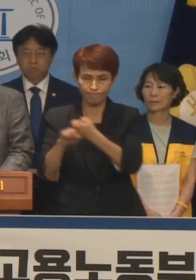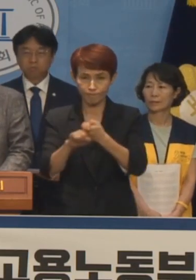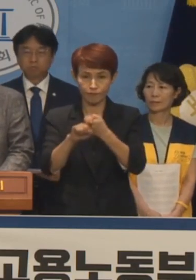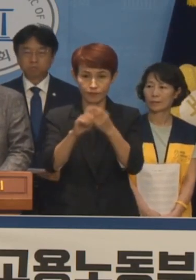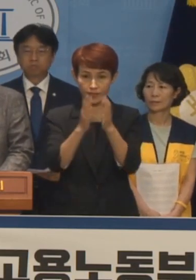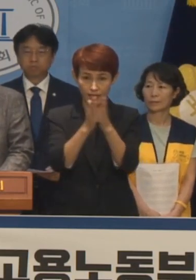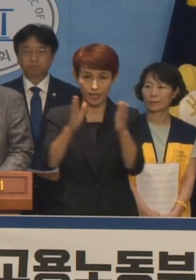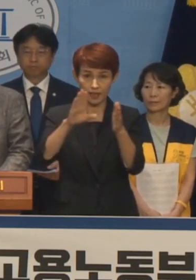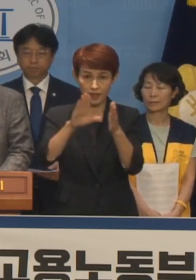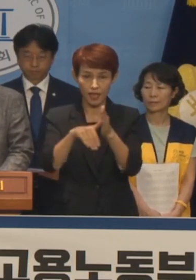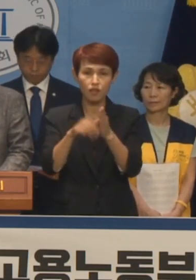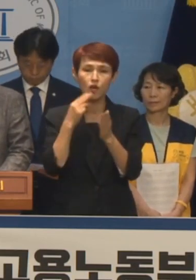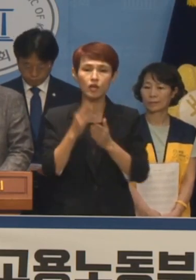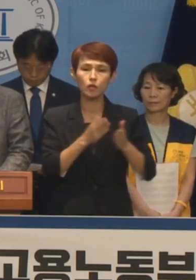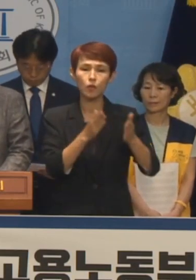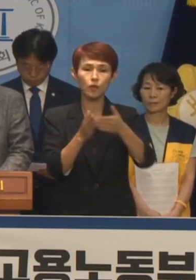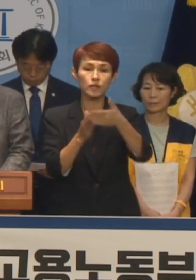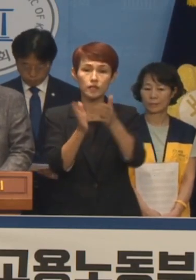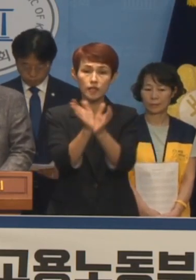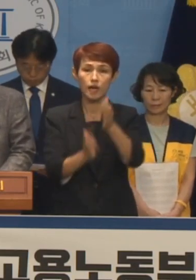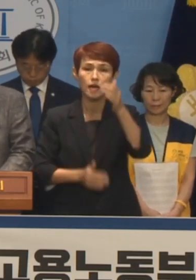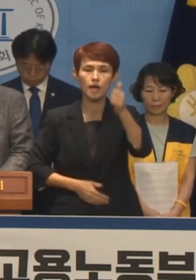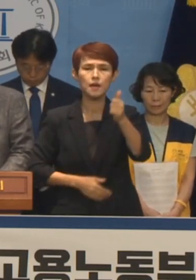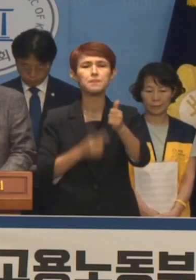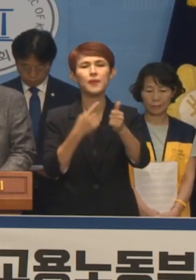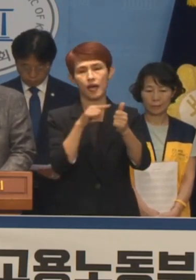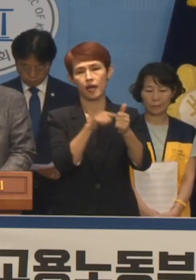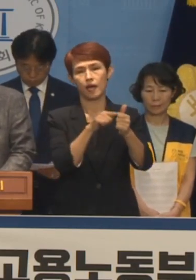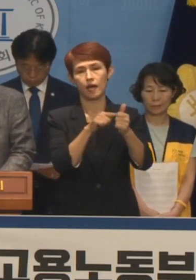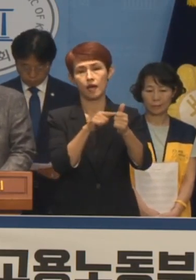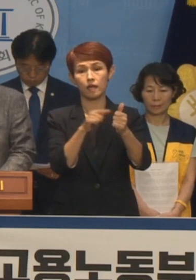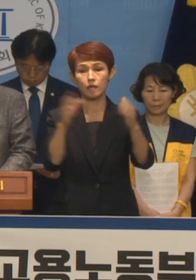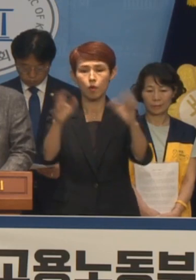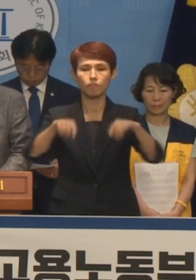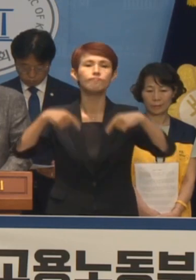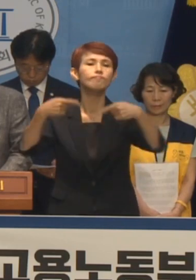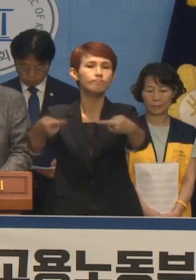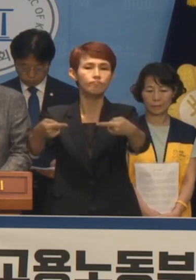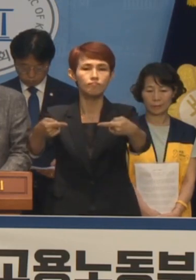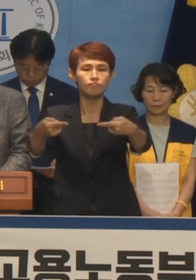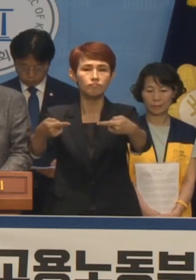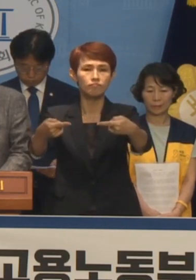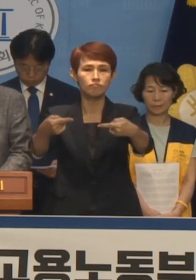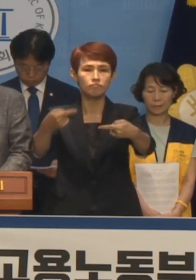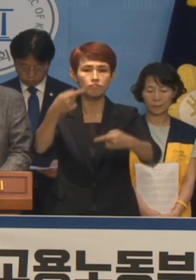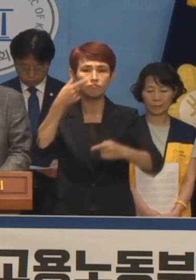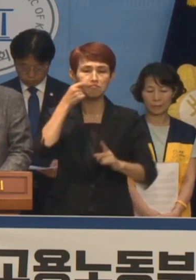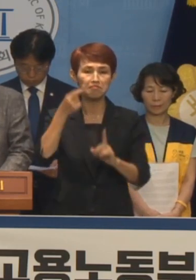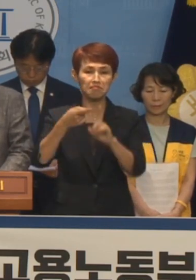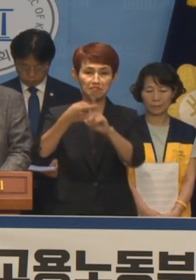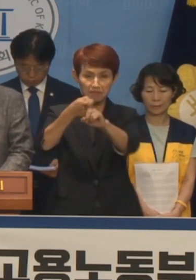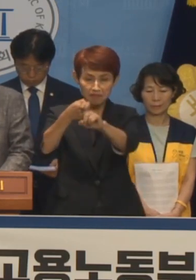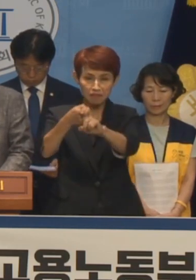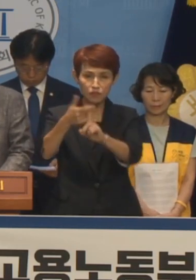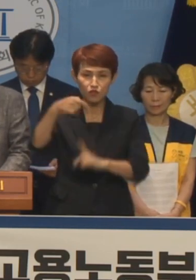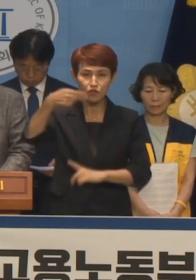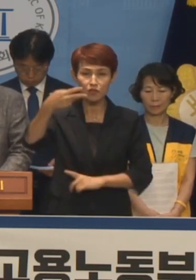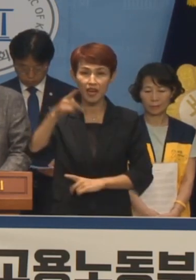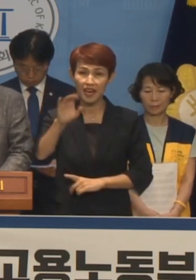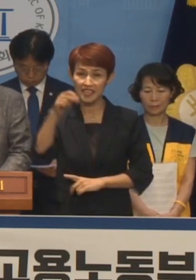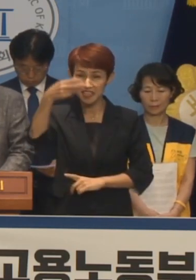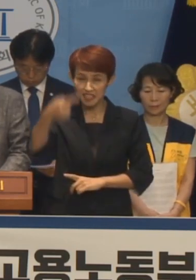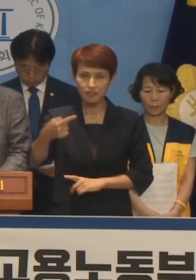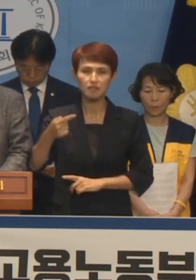경기도지사 당선자 신분이었는데 이 모임에 참석해서 뉴라이트가 이 시대를 새로 밝히는